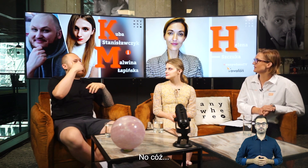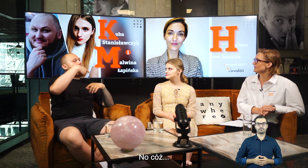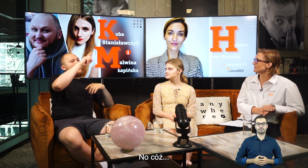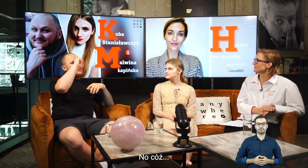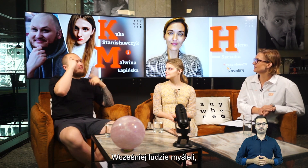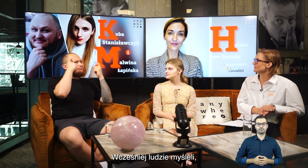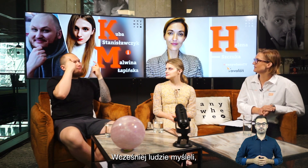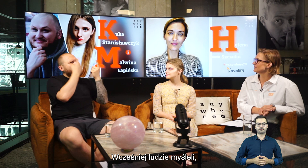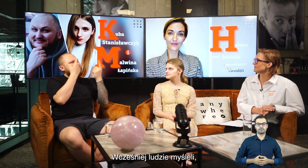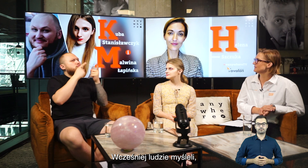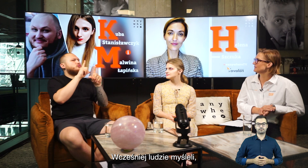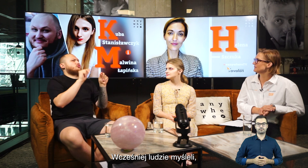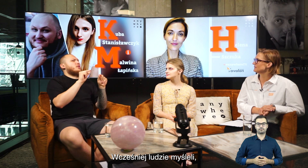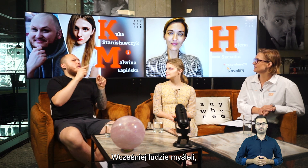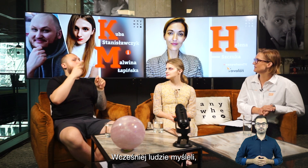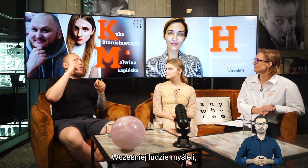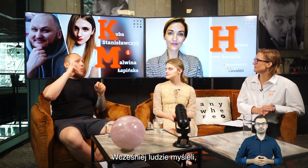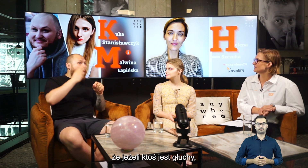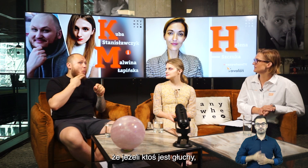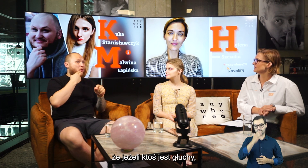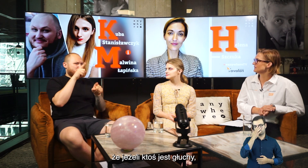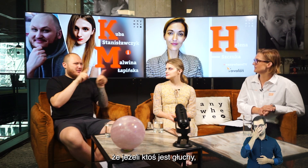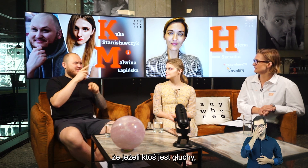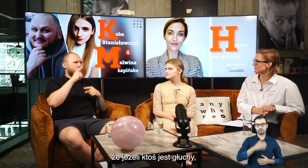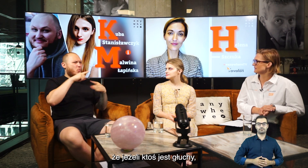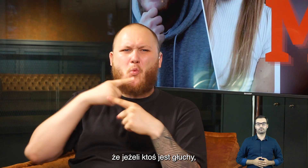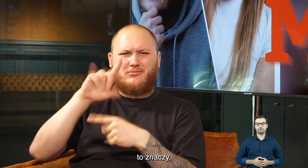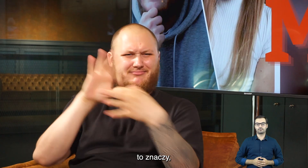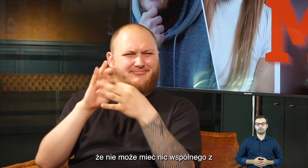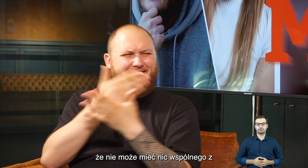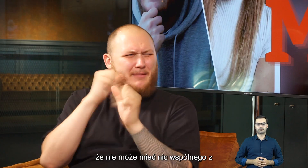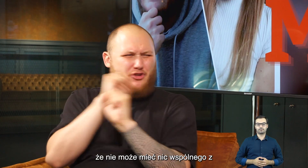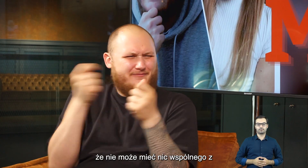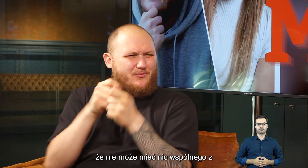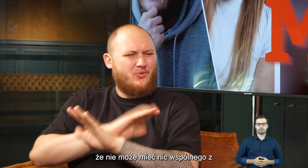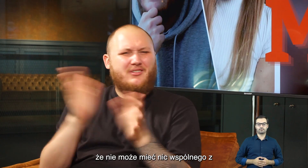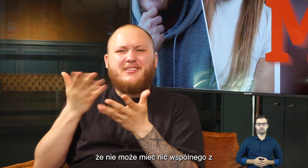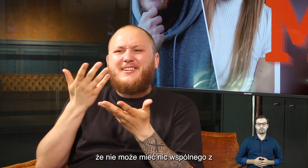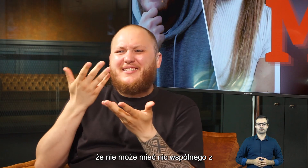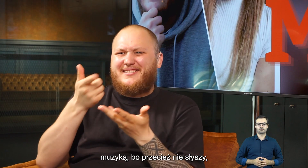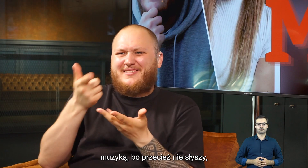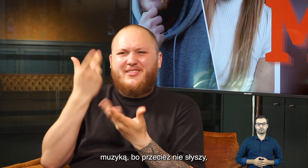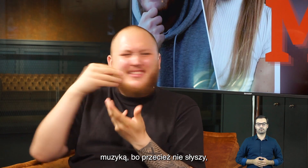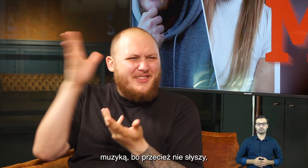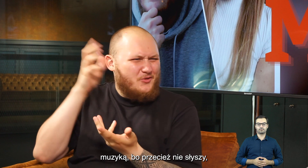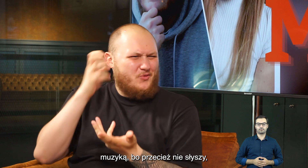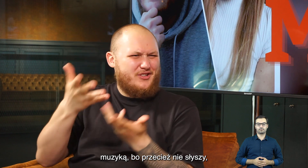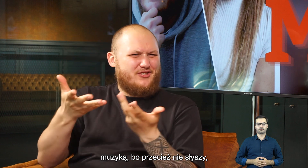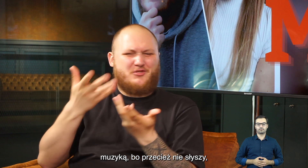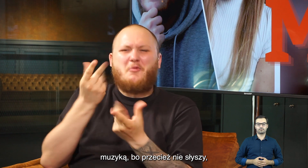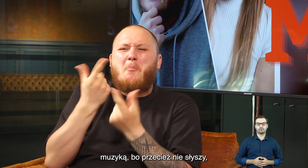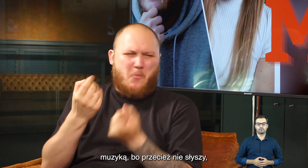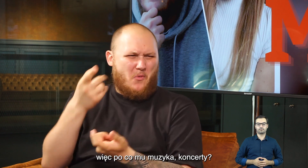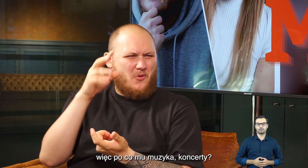No cóż, wcześniej ludzie myśleli, że jeżeli ktoś jest głuchy, to znaczy, że nie może mieć nic wspólnego z muzyką,